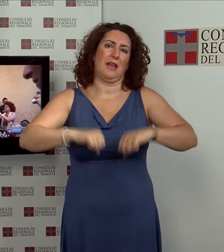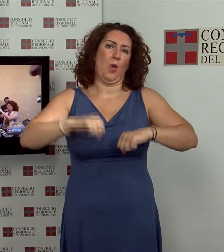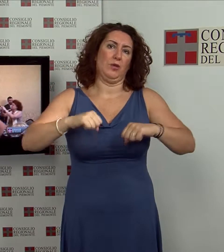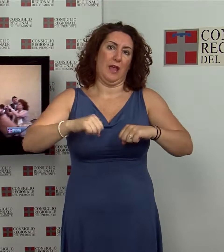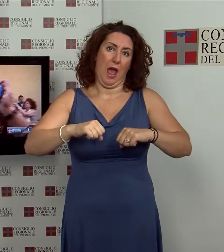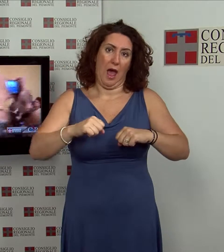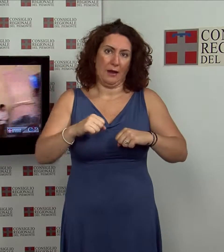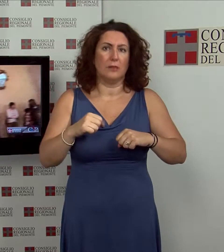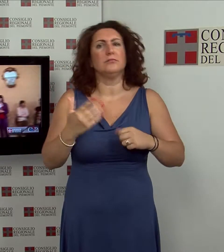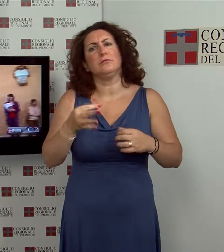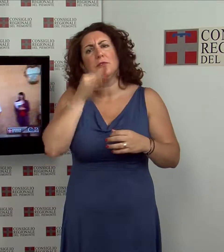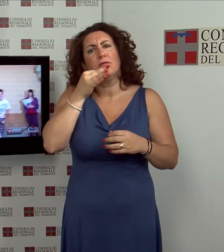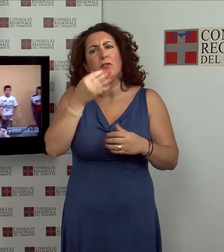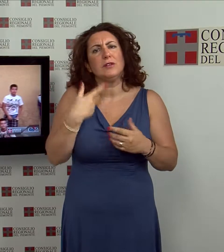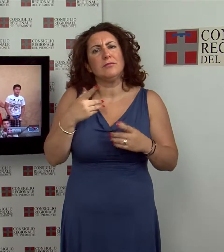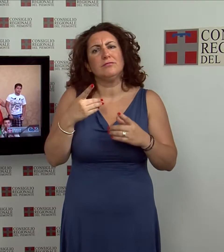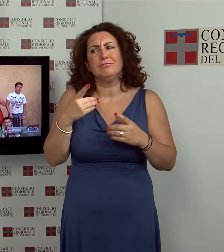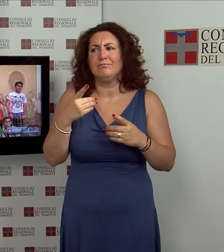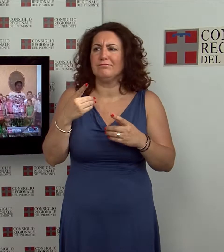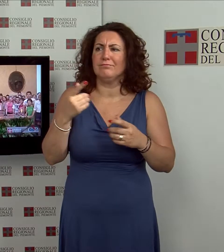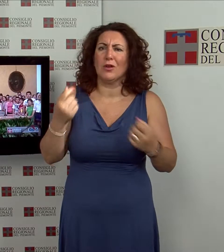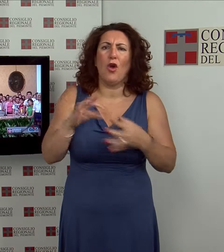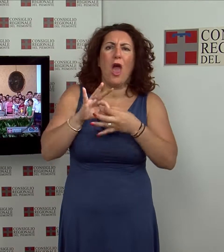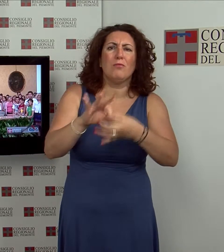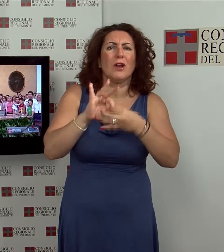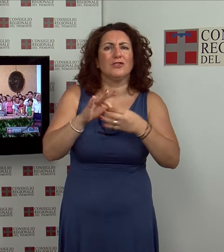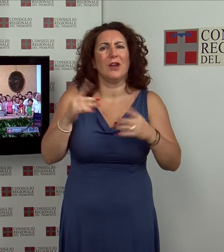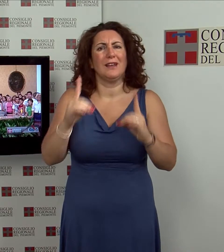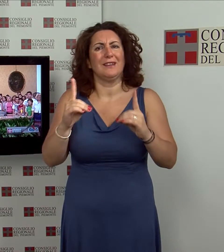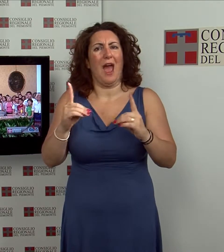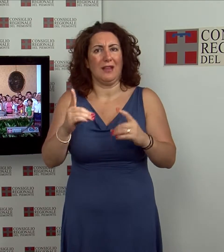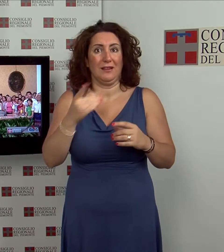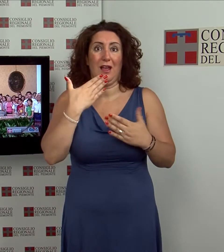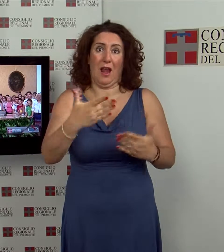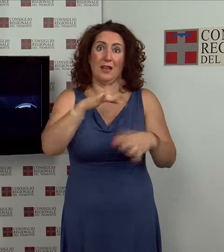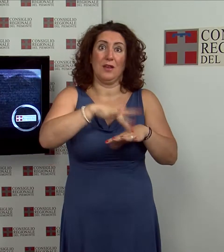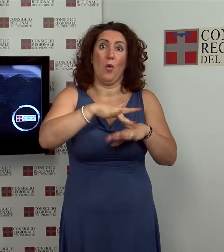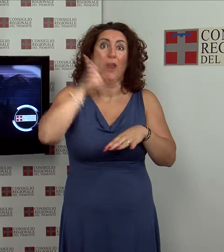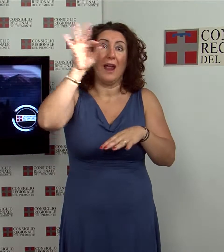didattica tra scuole di diversi paesi, utilizzando l'inglese e le tecnologie multimediali.